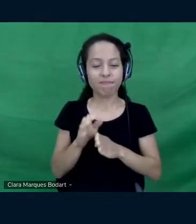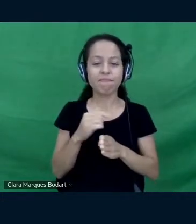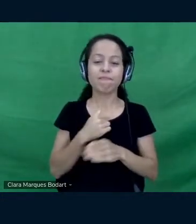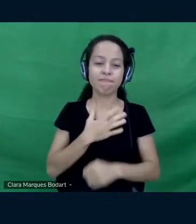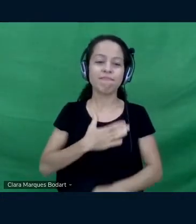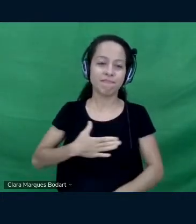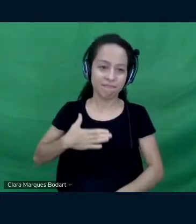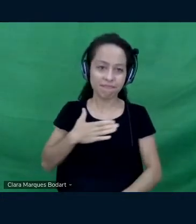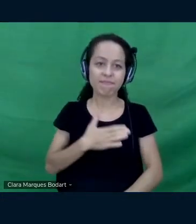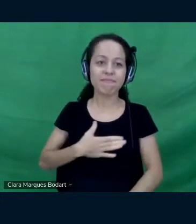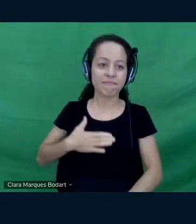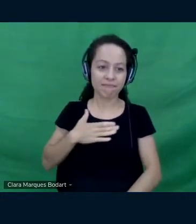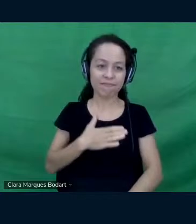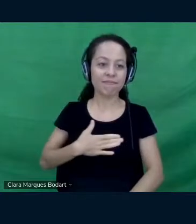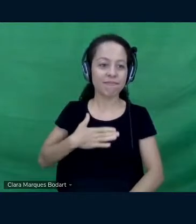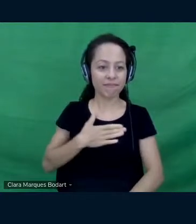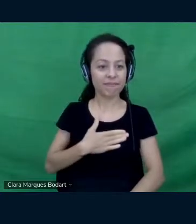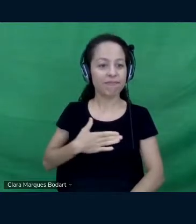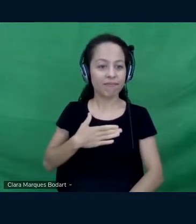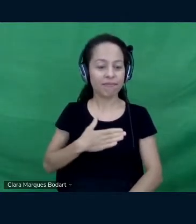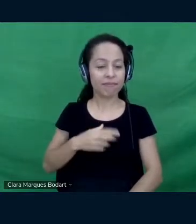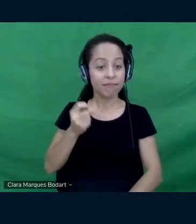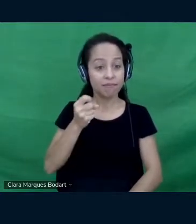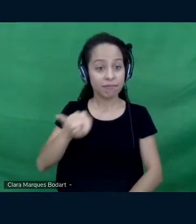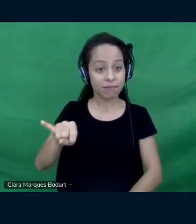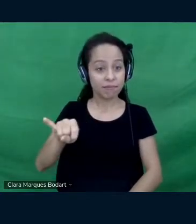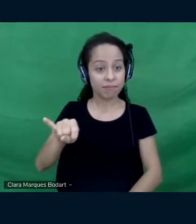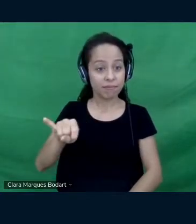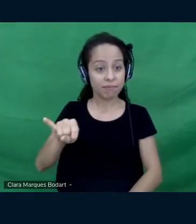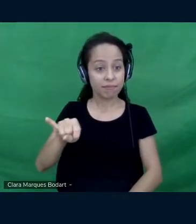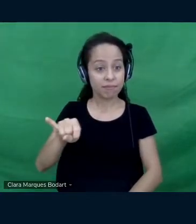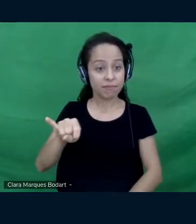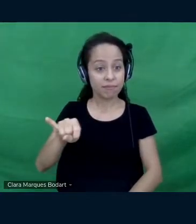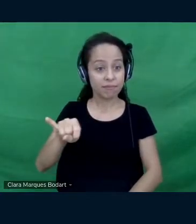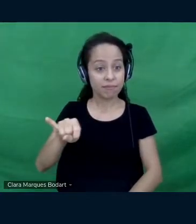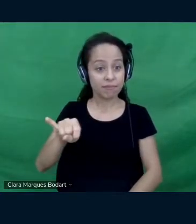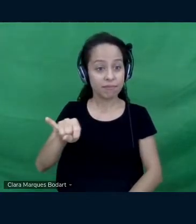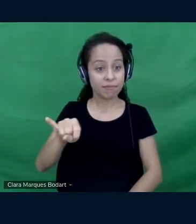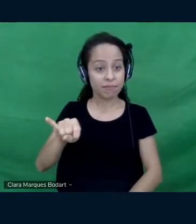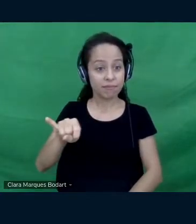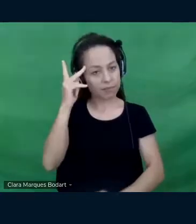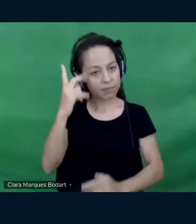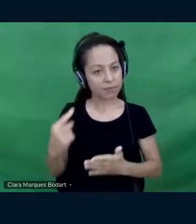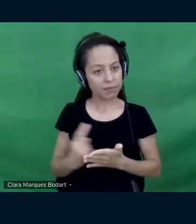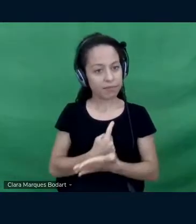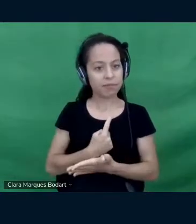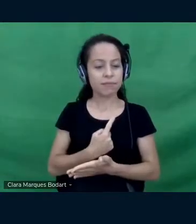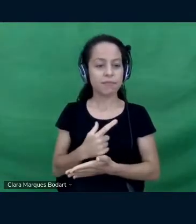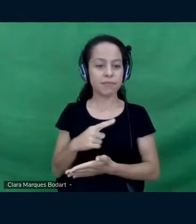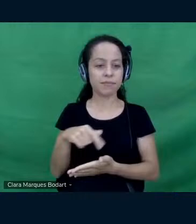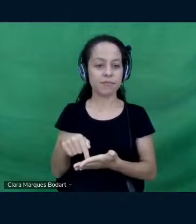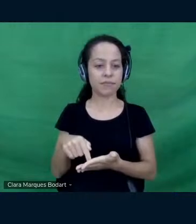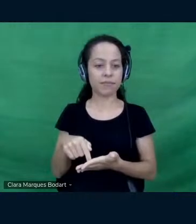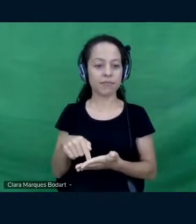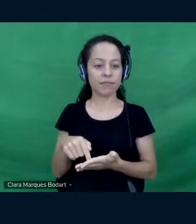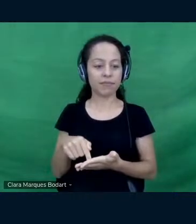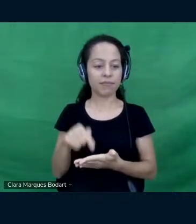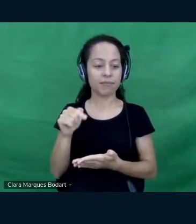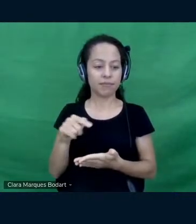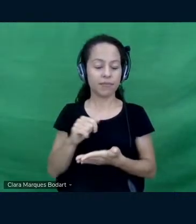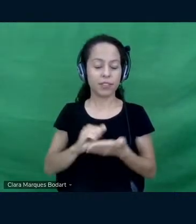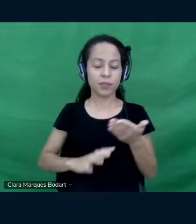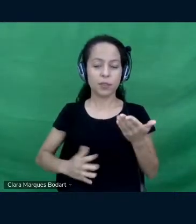sabem disso, assim, né? De ser a pessoa que vem perguntar e que vai ajudar e que é uma atividade de colaboração e de